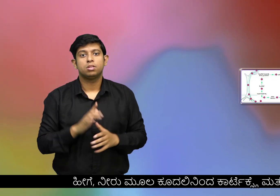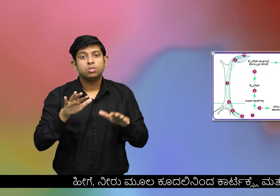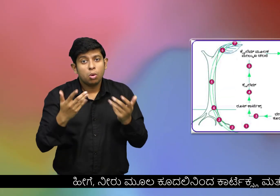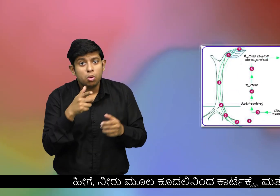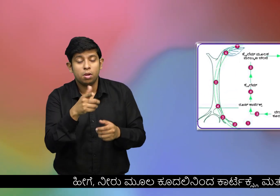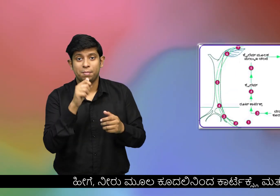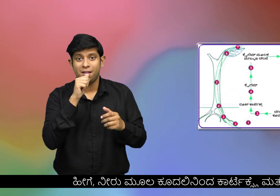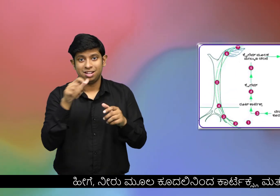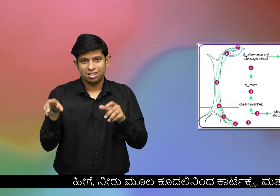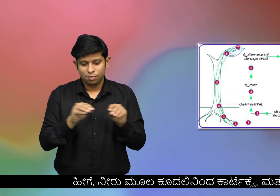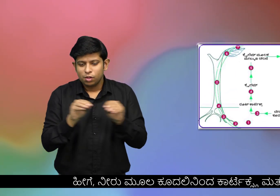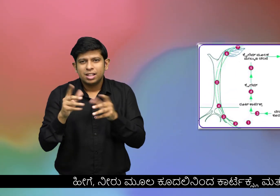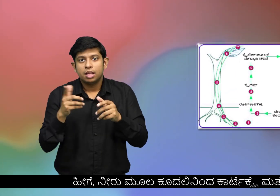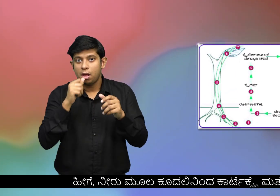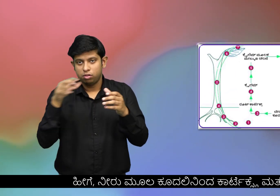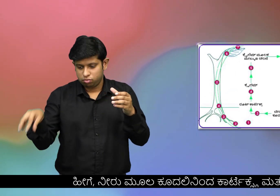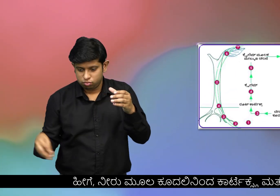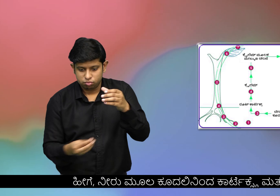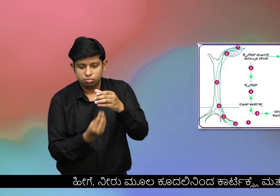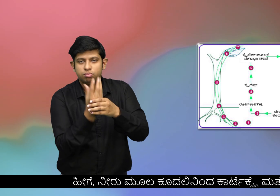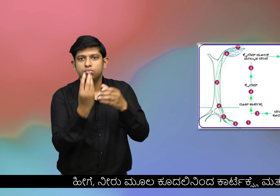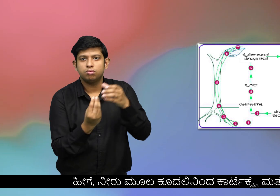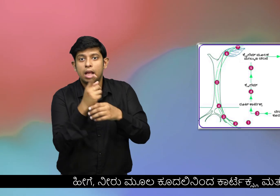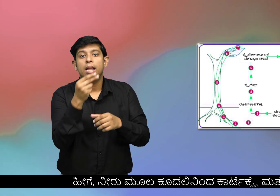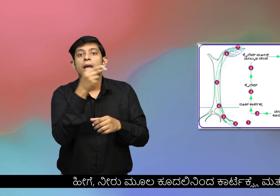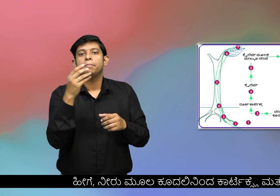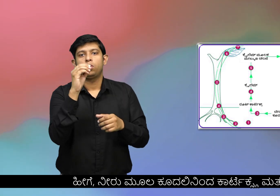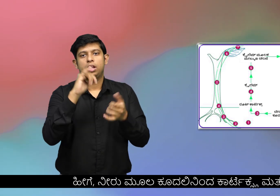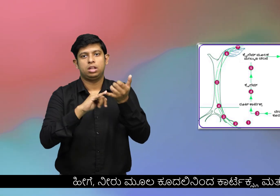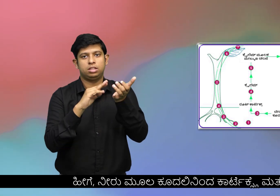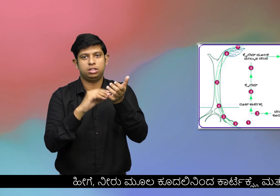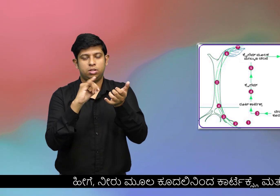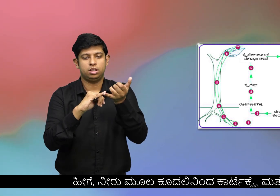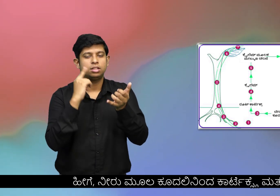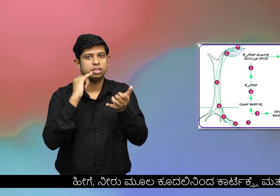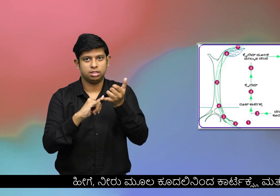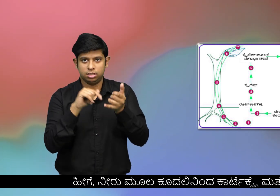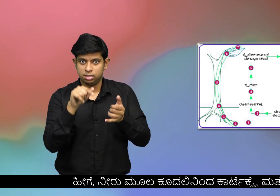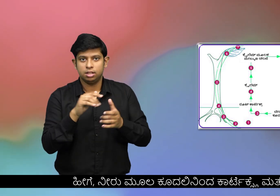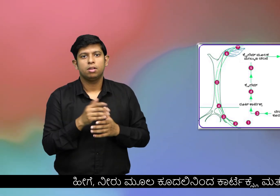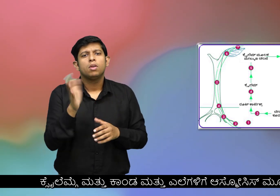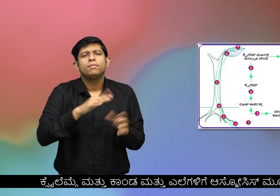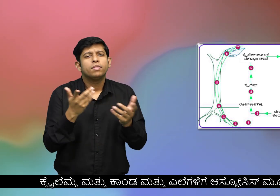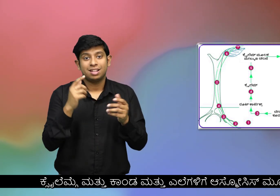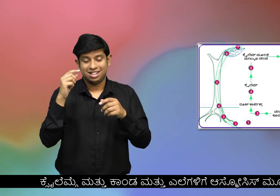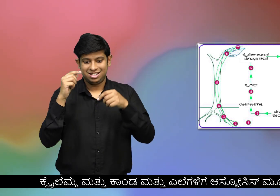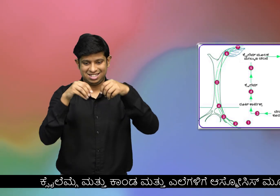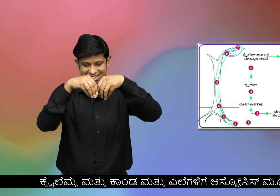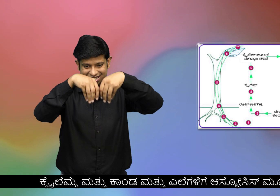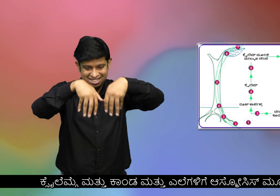ಹೀಗೆ ನೀರು ಮೂಲ ಕೂದಲಿನಿಂದ ಕಾರ್ಟೆಕ್ಸ್ಗೆ ಮತ್ತು ನಂತರ ಕಸೈಲಮ್ಗೆ ಮತ್ತು